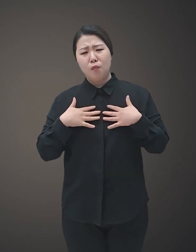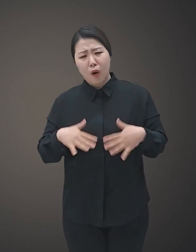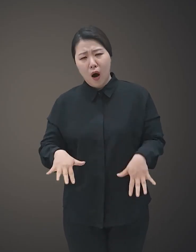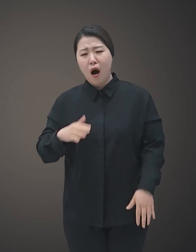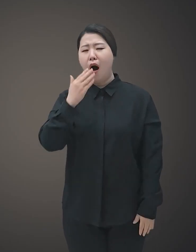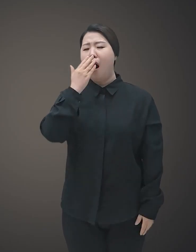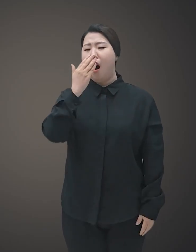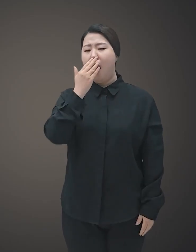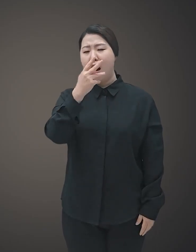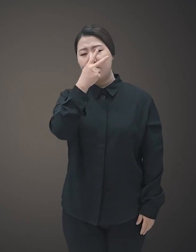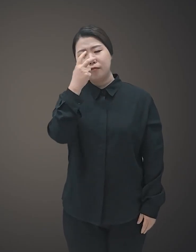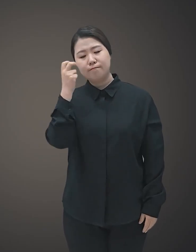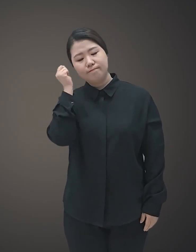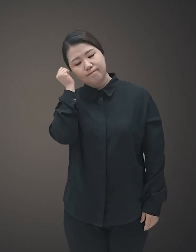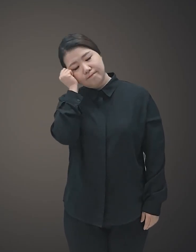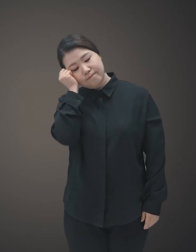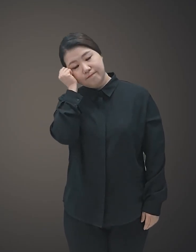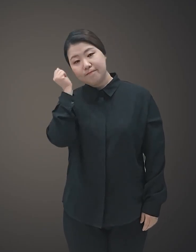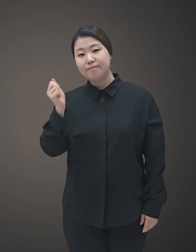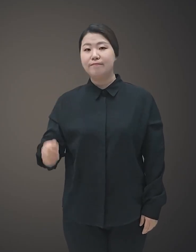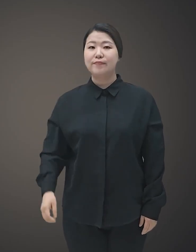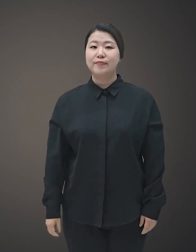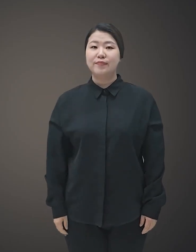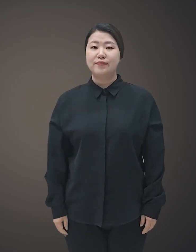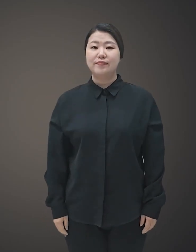피곤해지면 하품을 하고 까무룩 잠이 든단다.